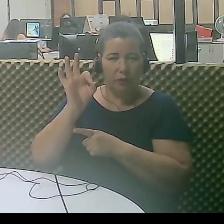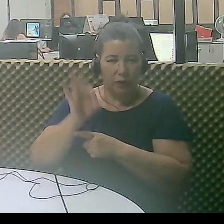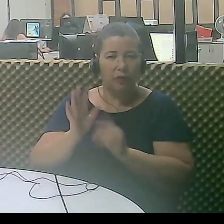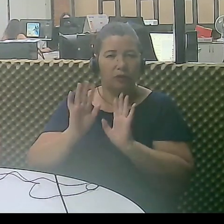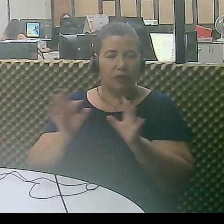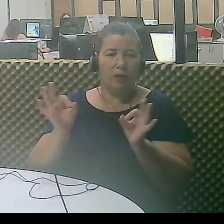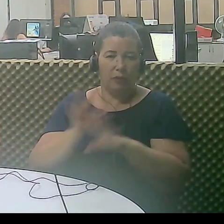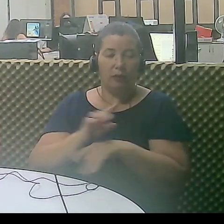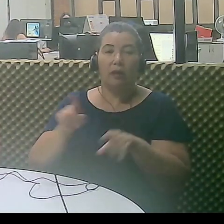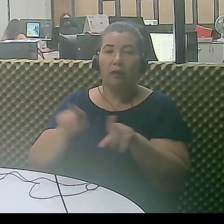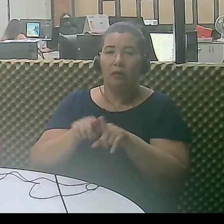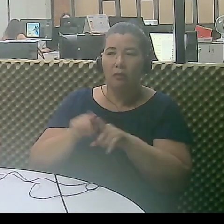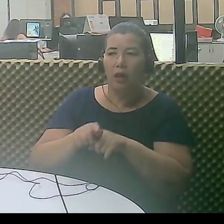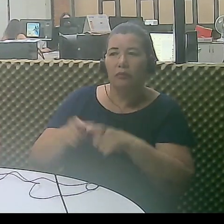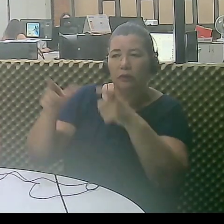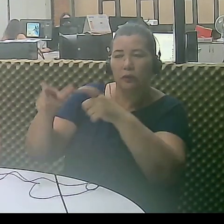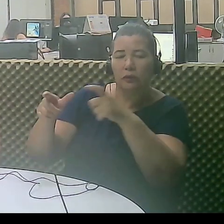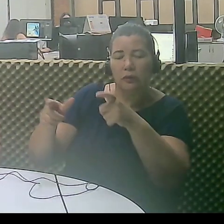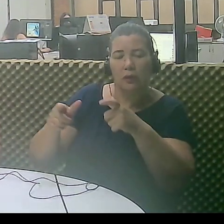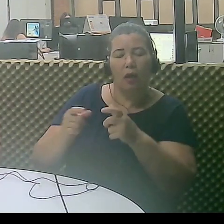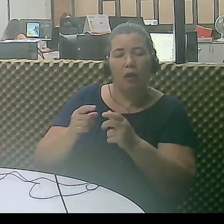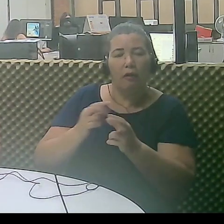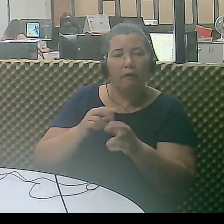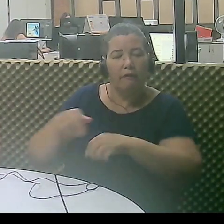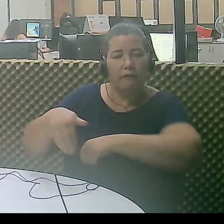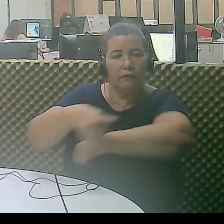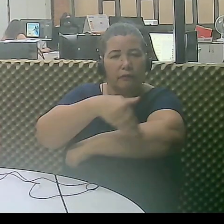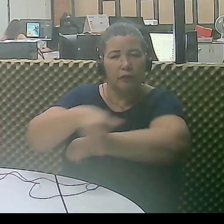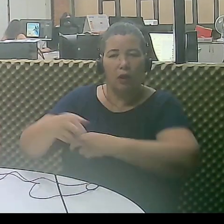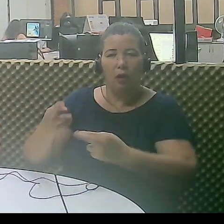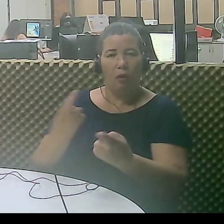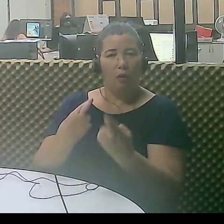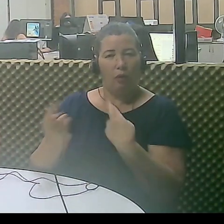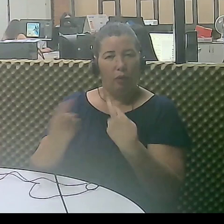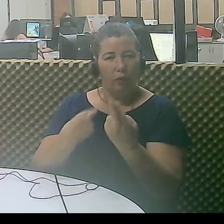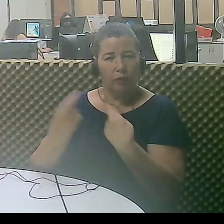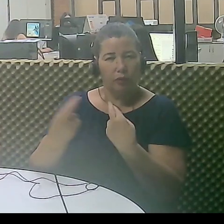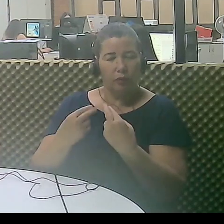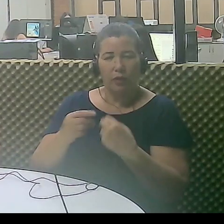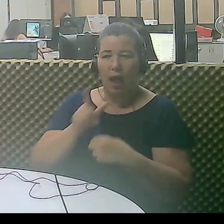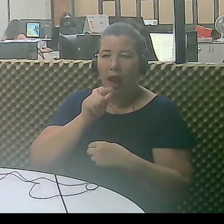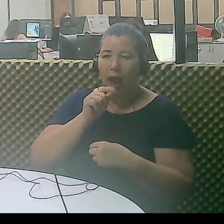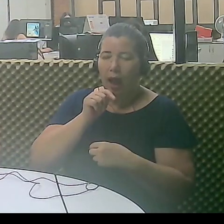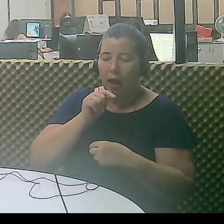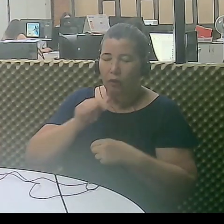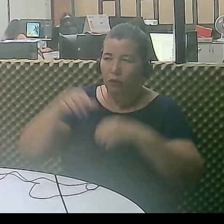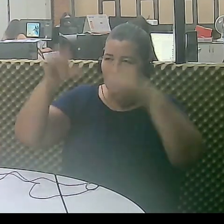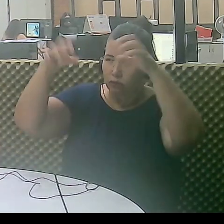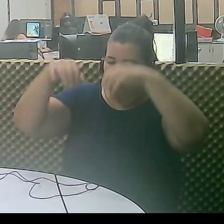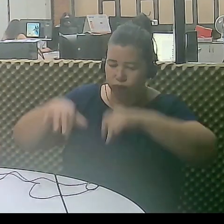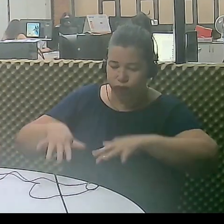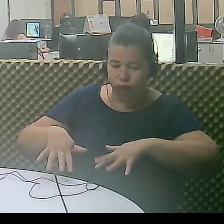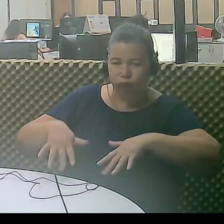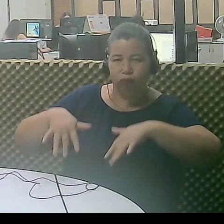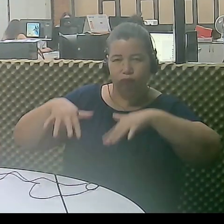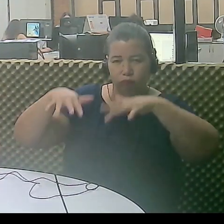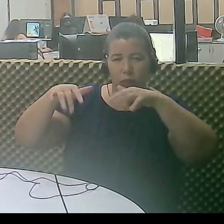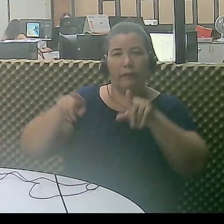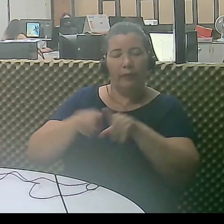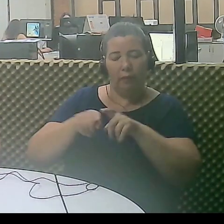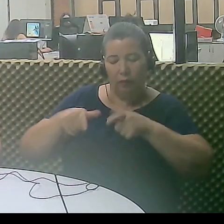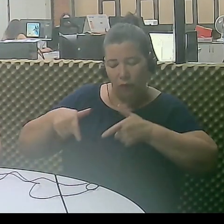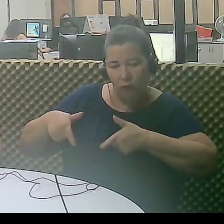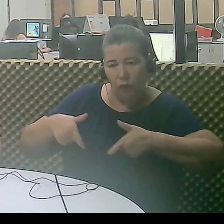indicativa de risco de alagamento na Avenida Rondon Pacheco, entre outras obras de ampliação da rede de drenagem